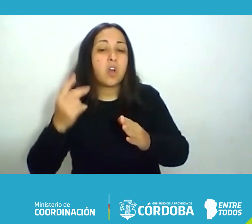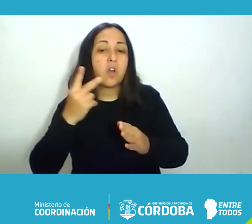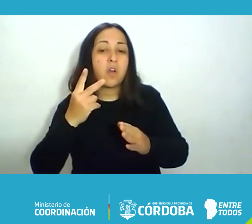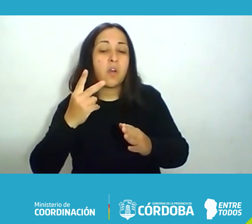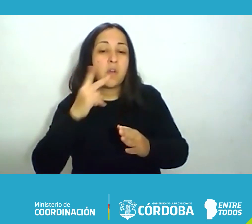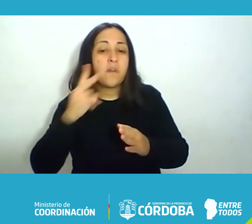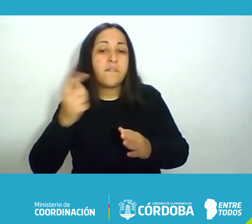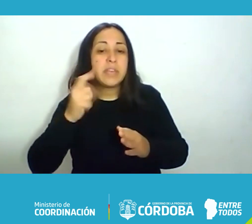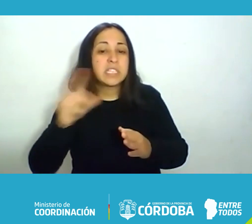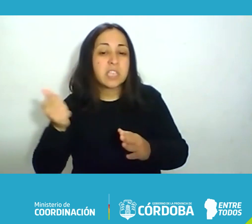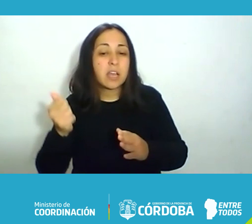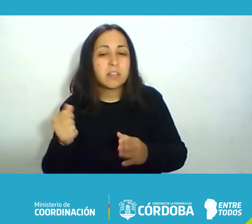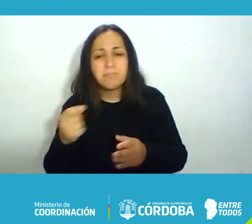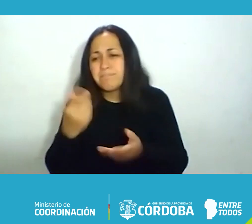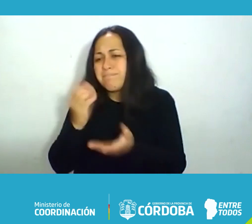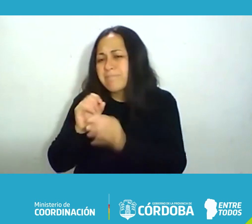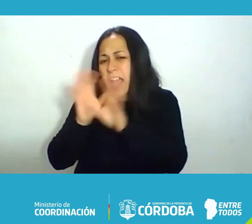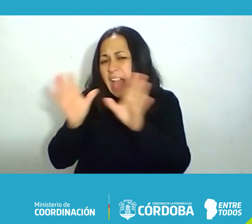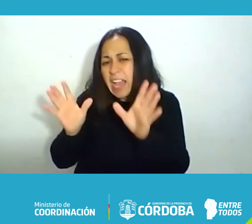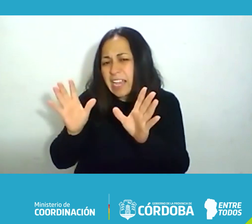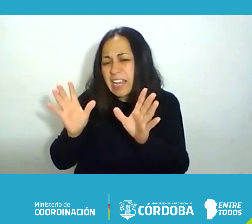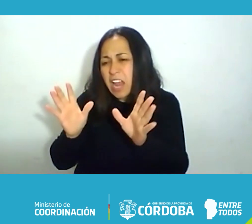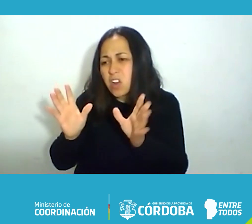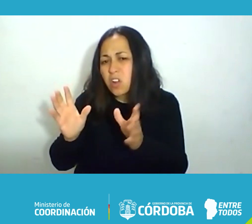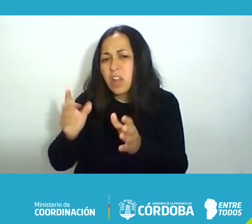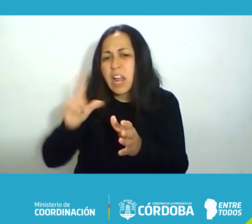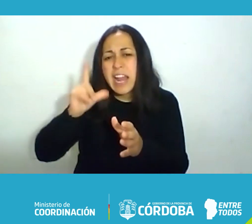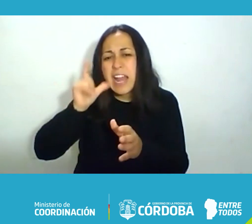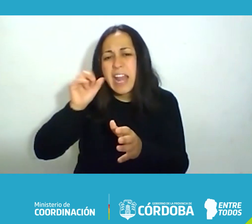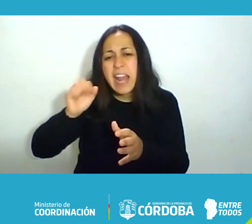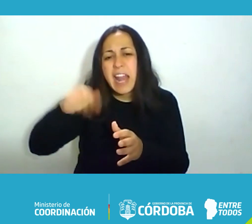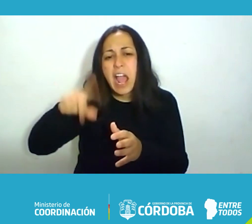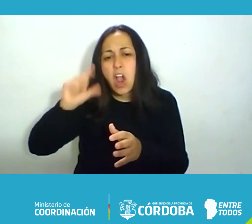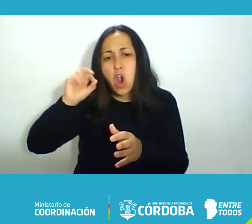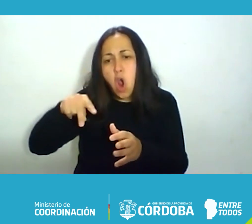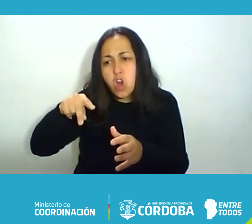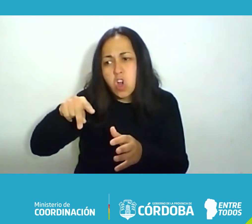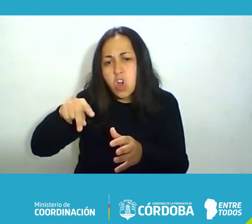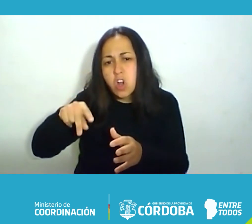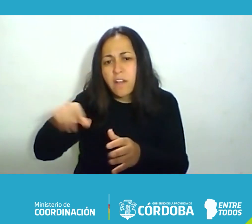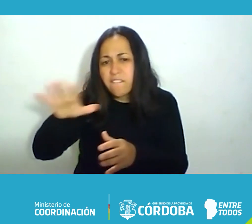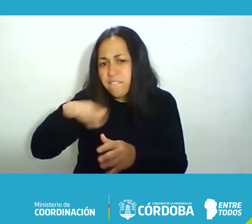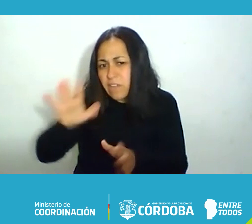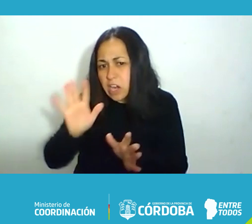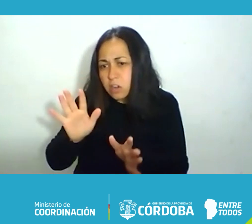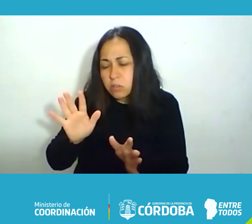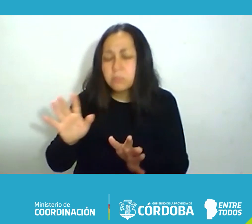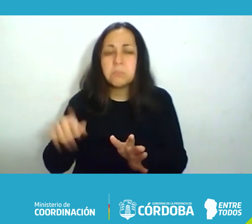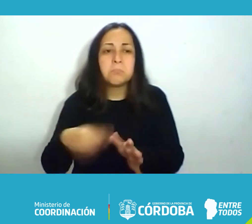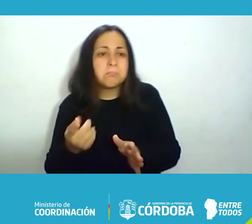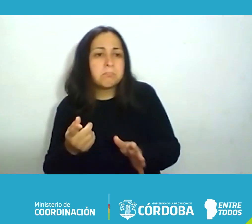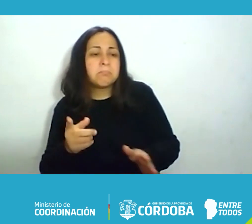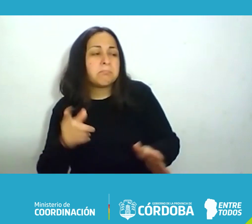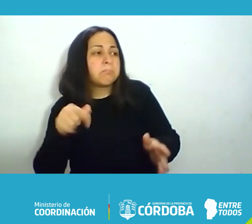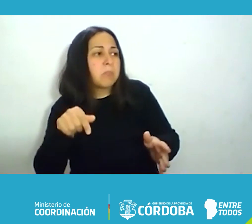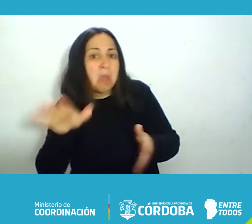Lancôme. Eso después les voy a pedir que aclare cómo es exactamente Lancôme, cómo es el barrio. No se menciona en